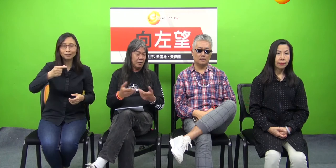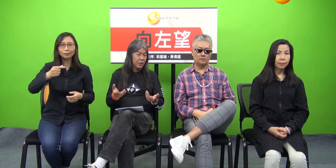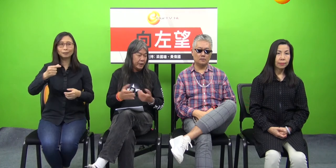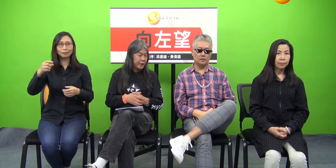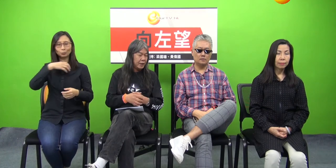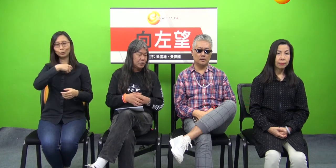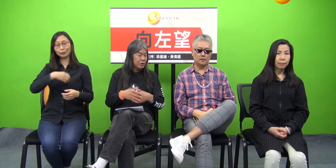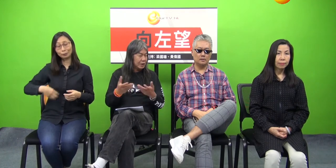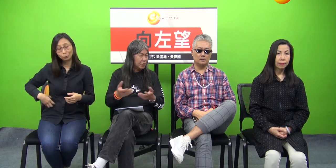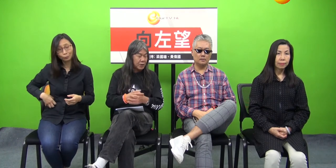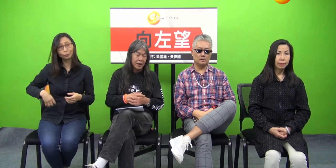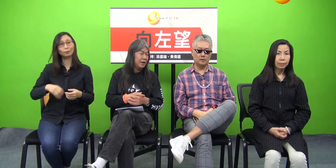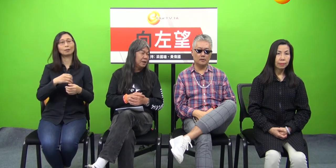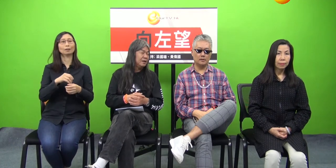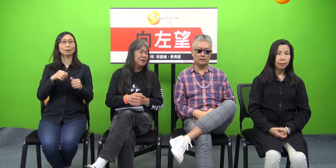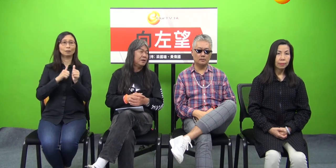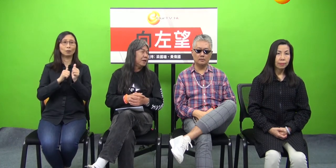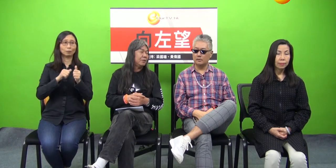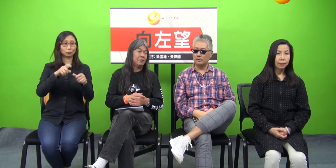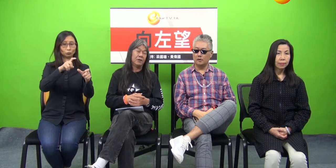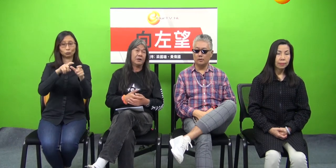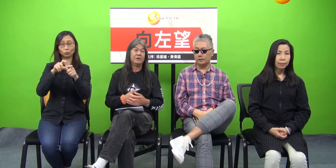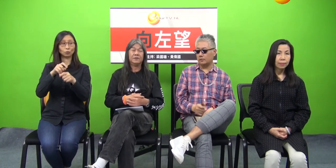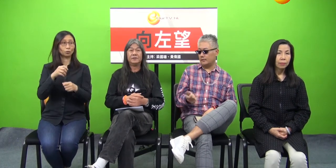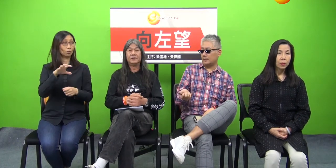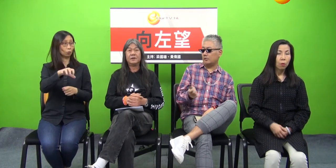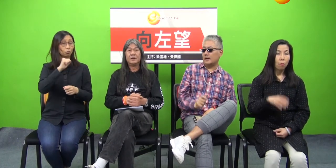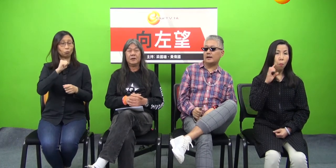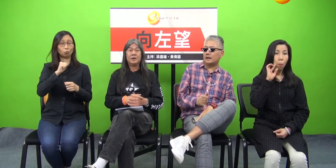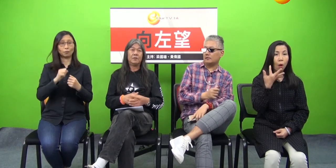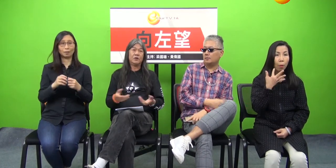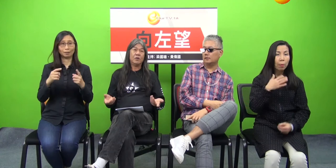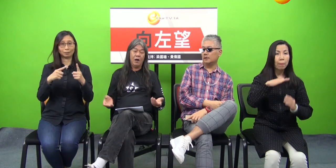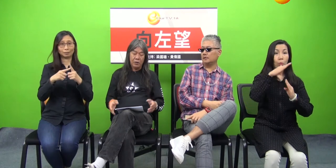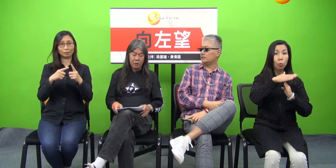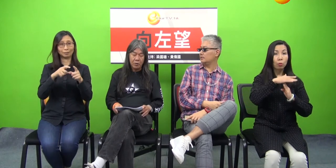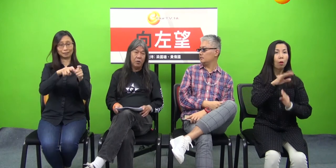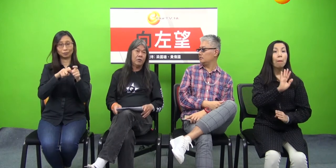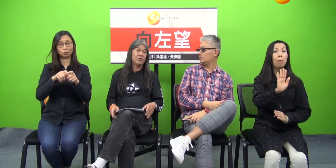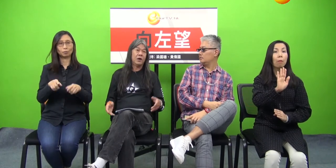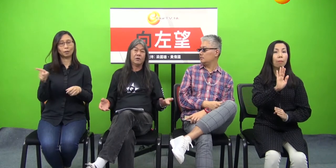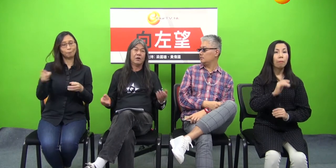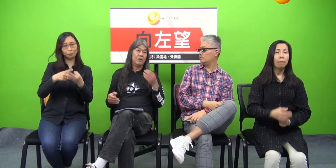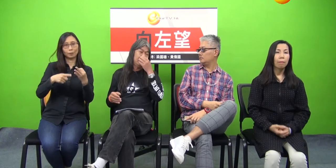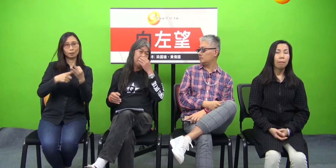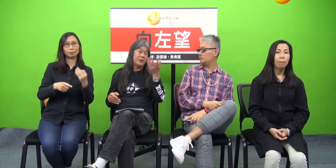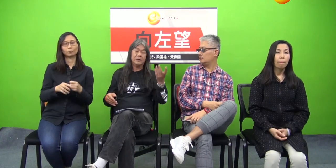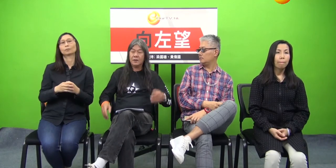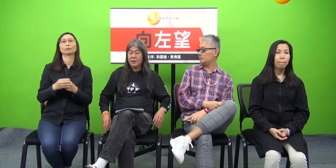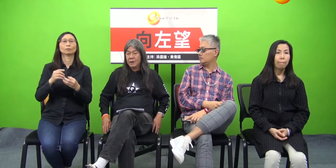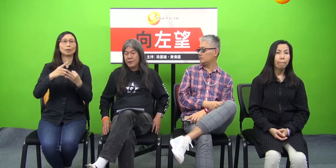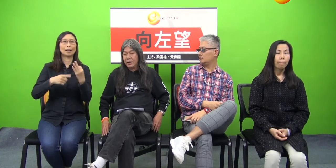各樣嘅嘢啦，追人工啊， 係咪？澳門就終止職務啦。 咁你蘇家豪講得好好喎，蘇家豪即係講話喂，其